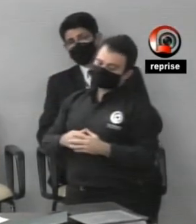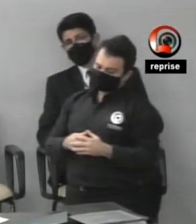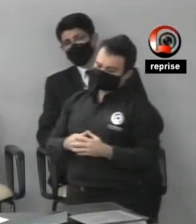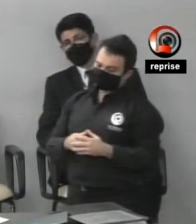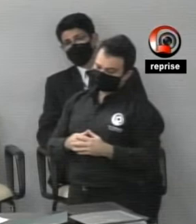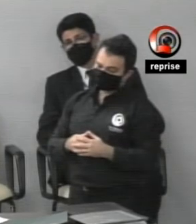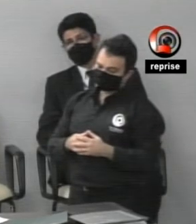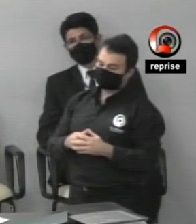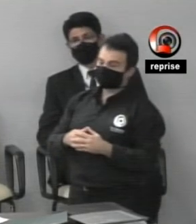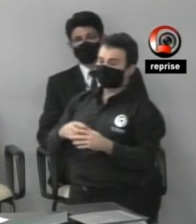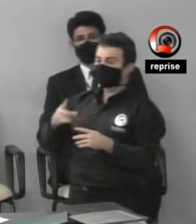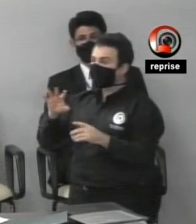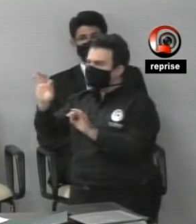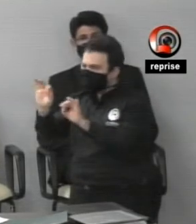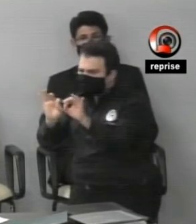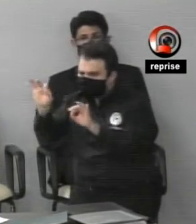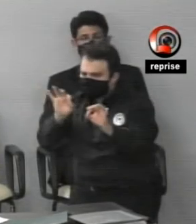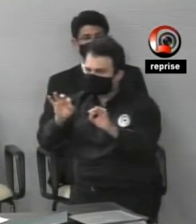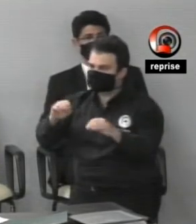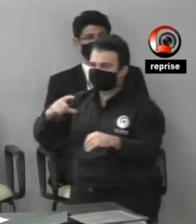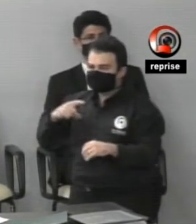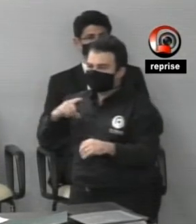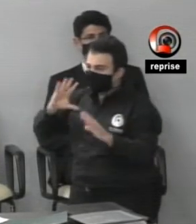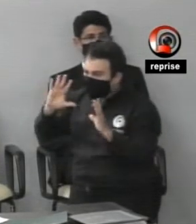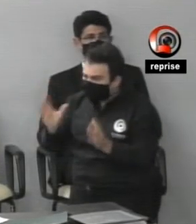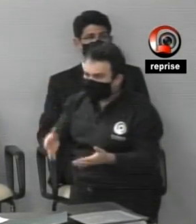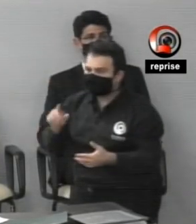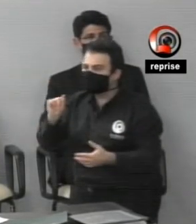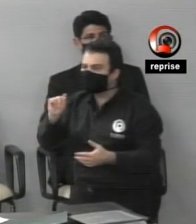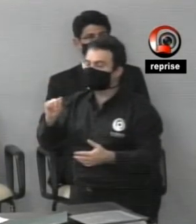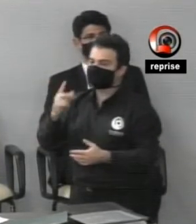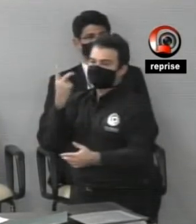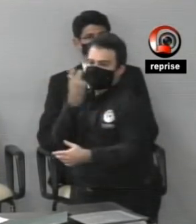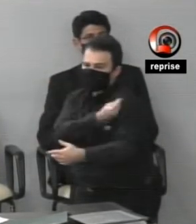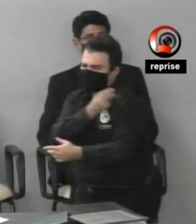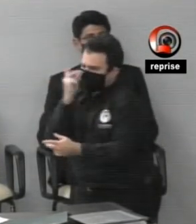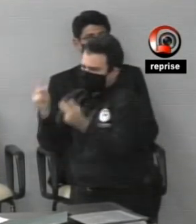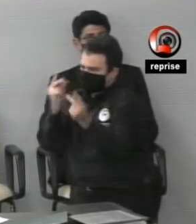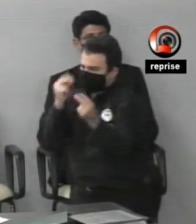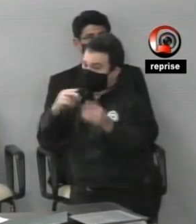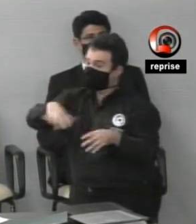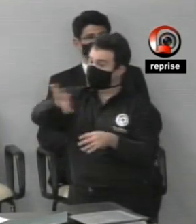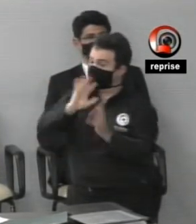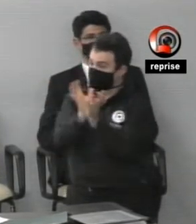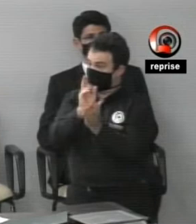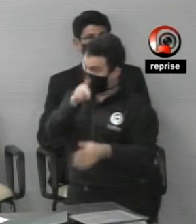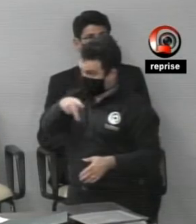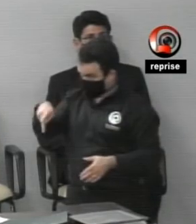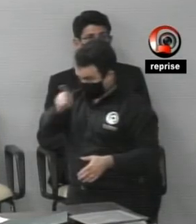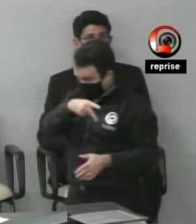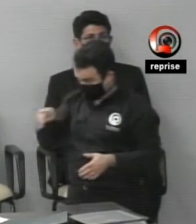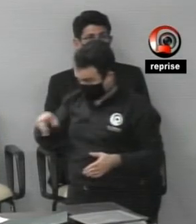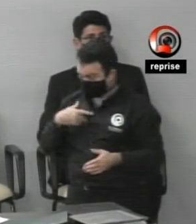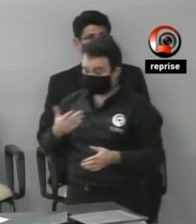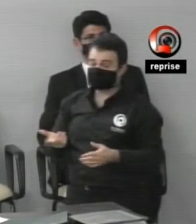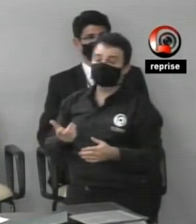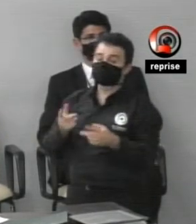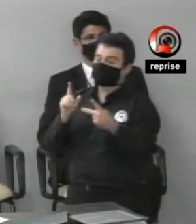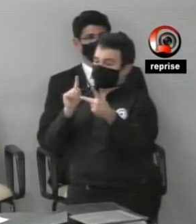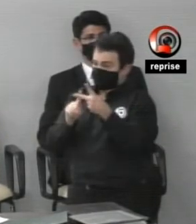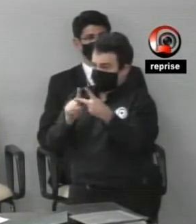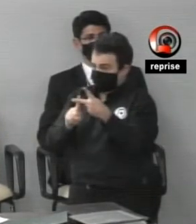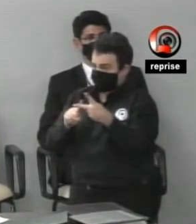momento que nós tivéssemos o avanço da vacinação dos profissionais da educação, junto com a liberação